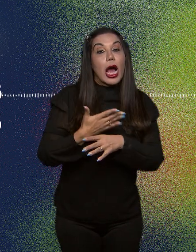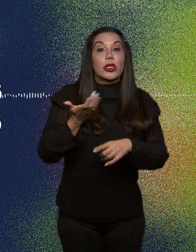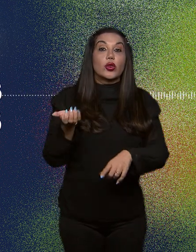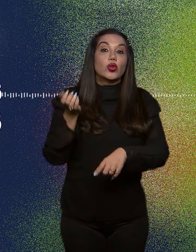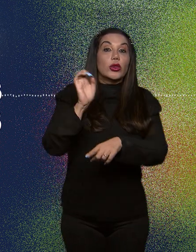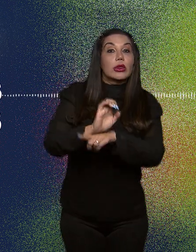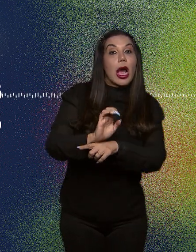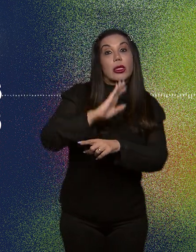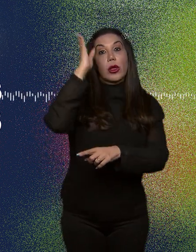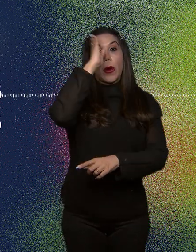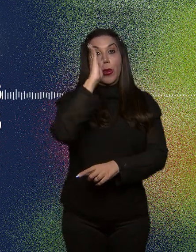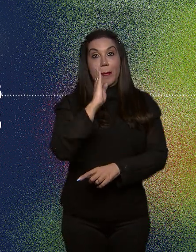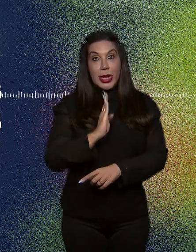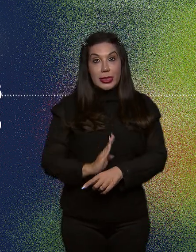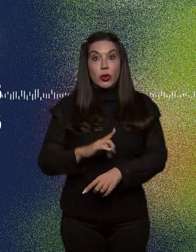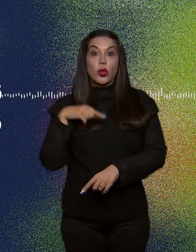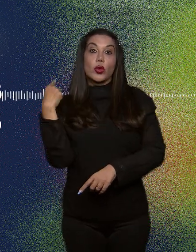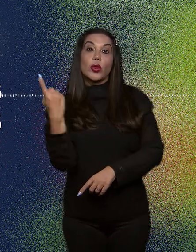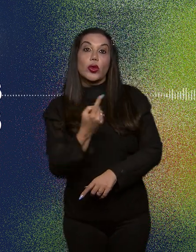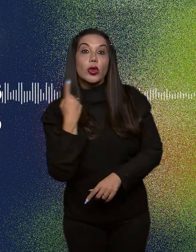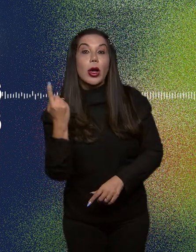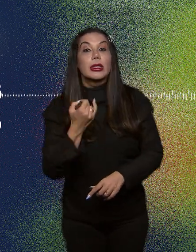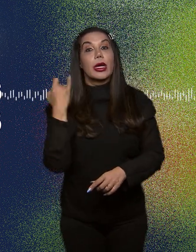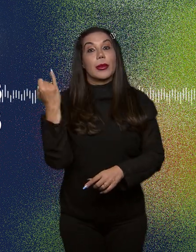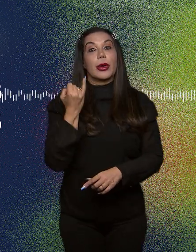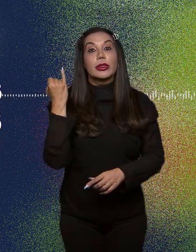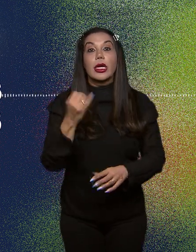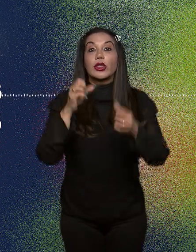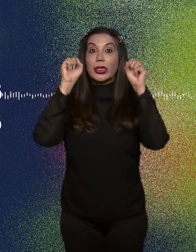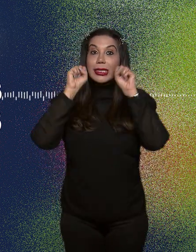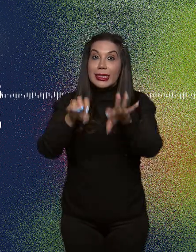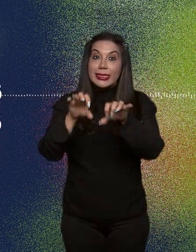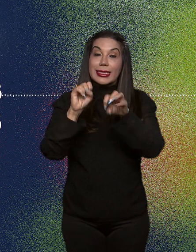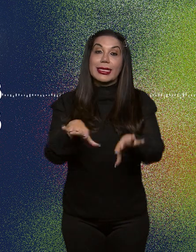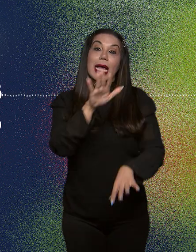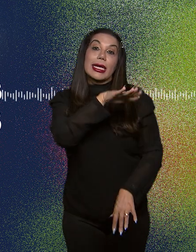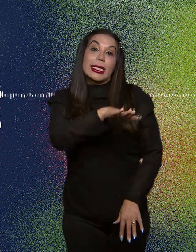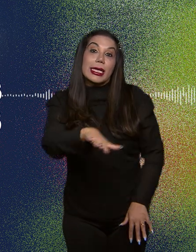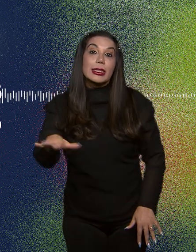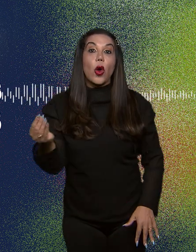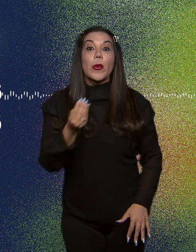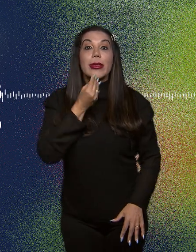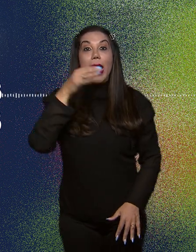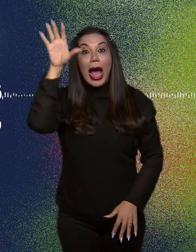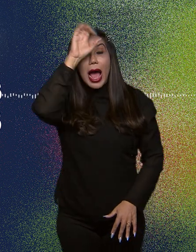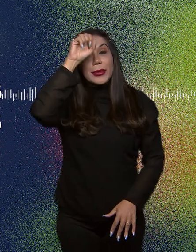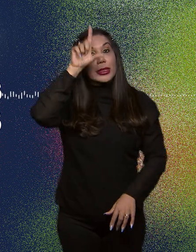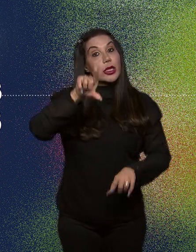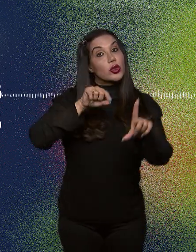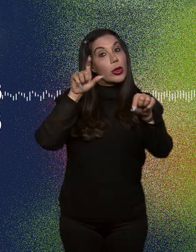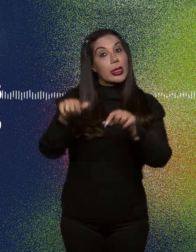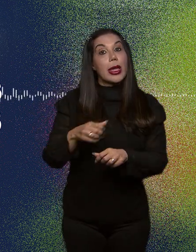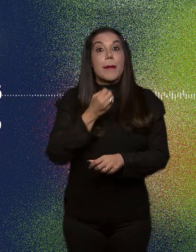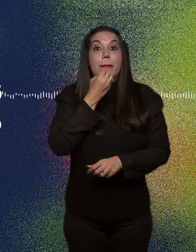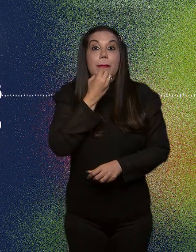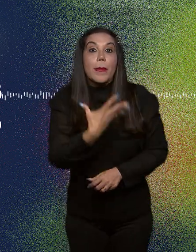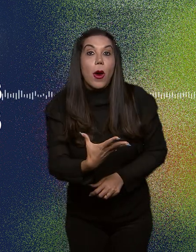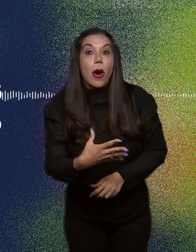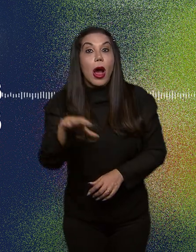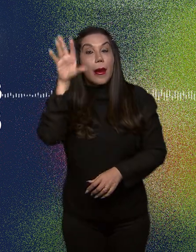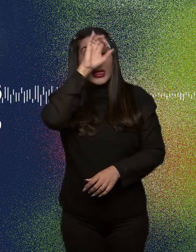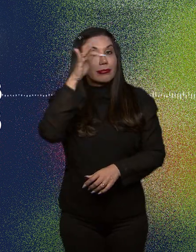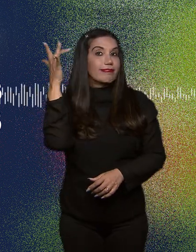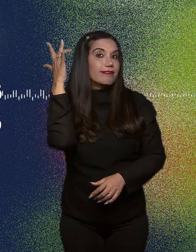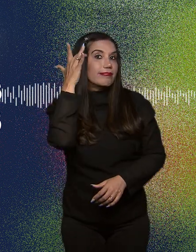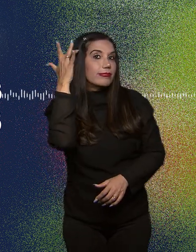ou até do país. Então a gente trata isso para as crianças, né, como uma oportunidade de aprender a escolher bem. A gente sempre tem que se